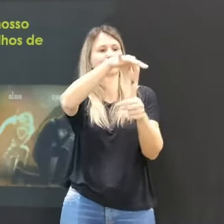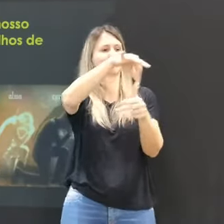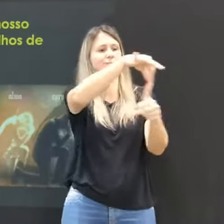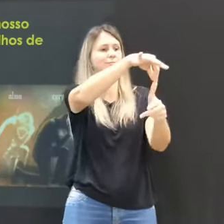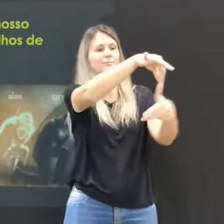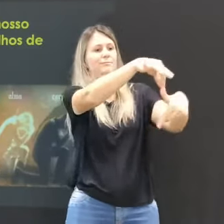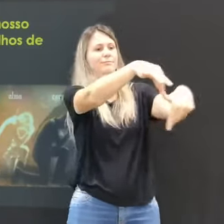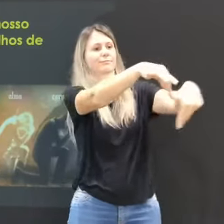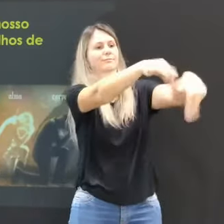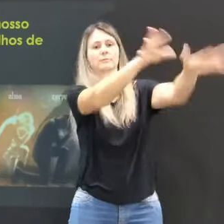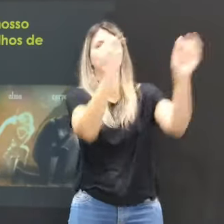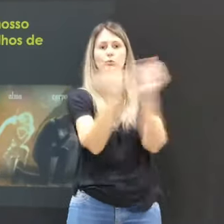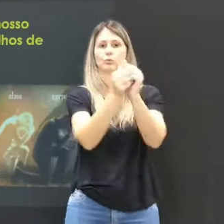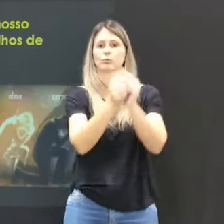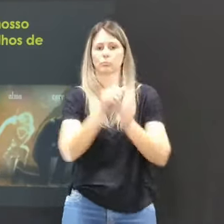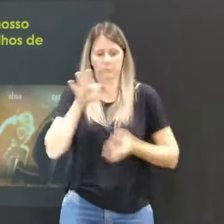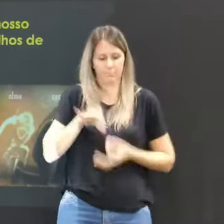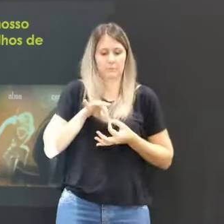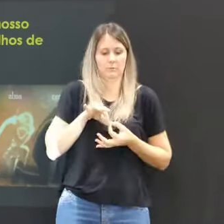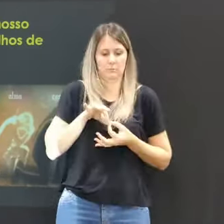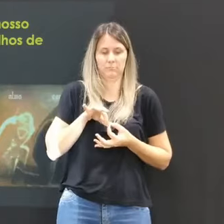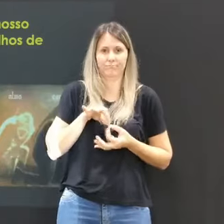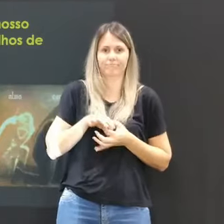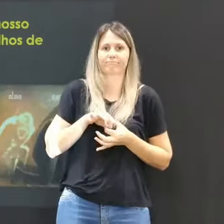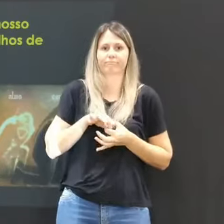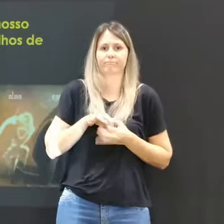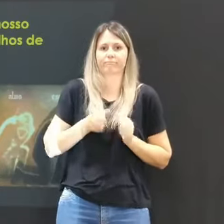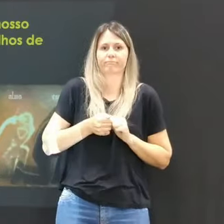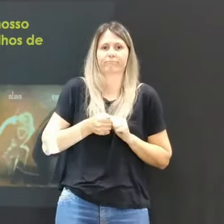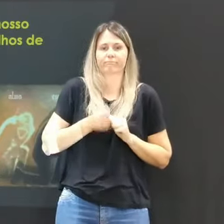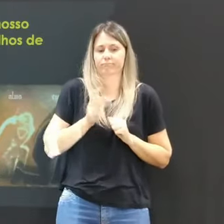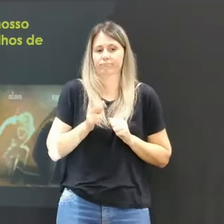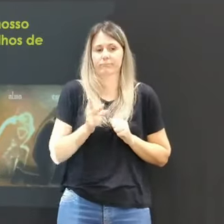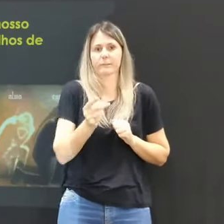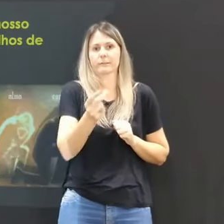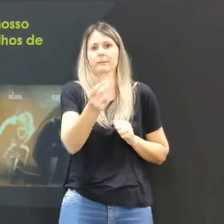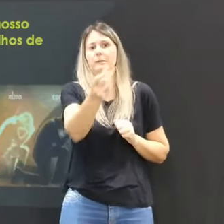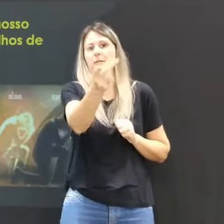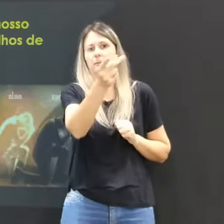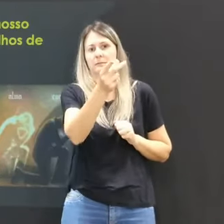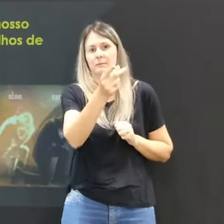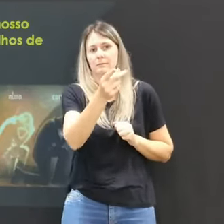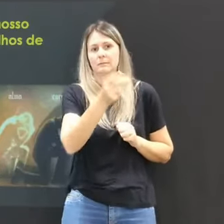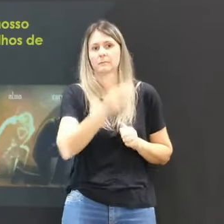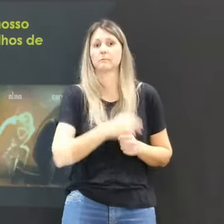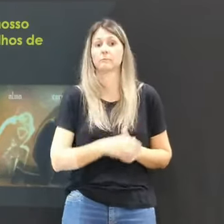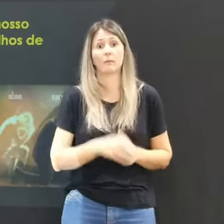você. E vai começar a conduzir a sua vida. O Espírito de Deus unido ao teu Espírito, para sempre, eternamente.